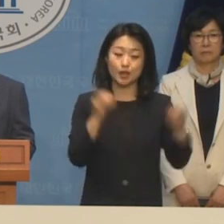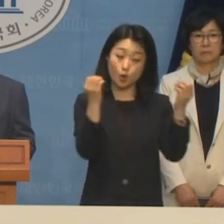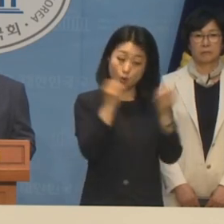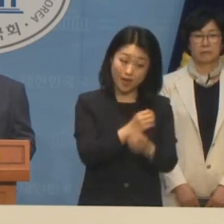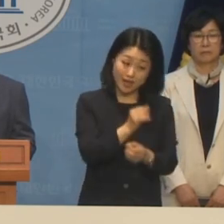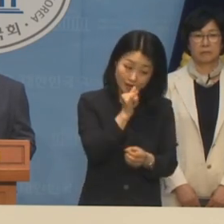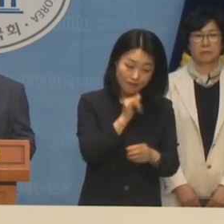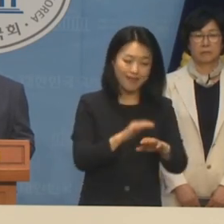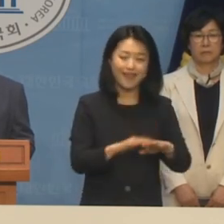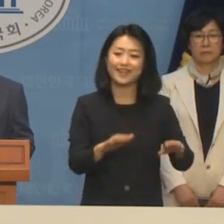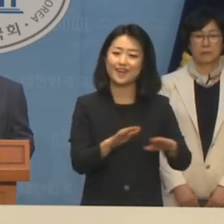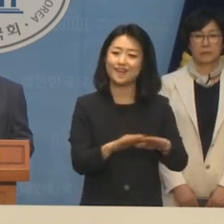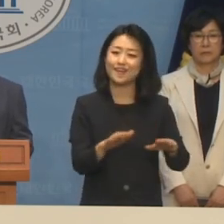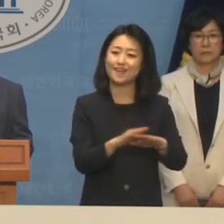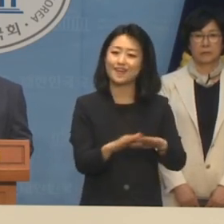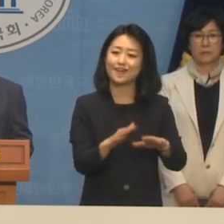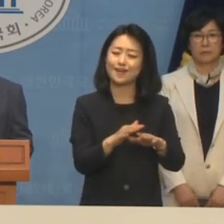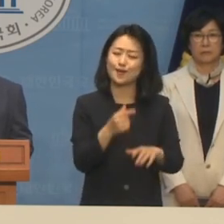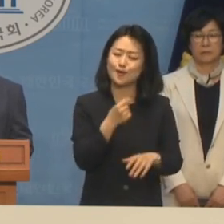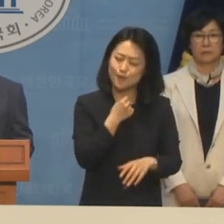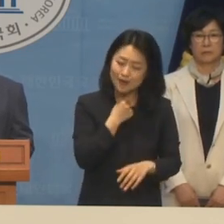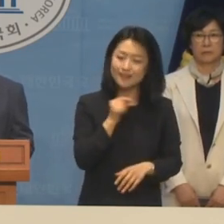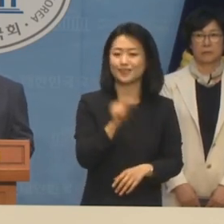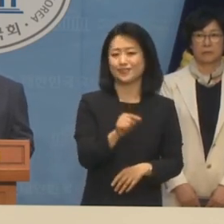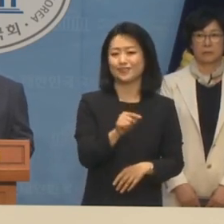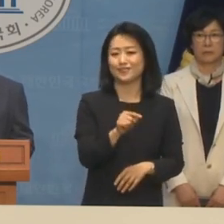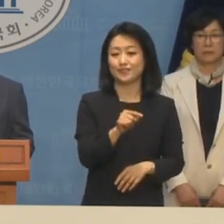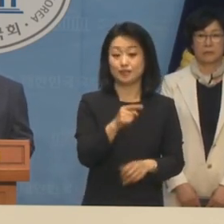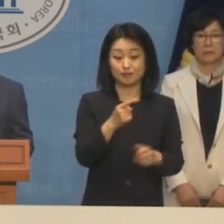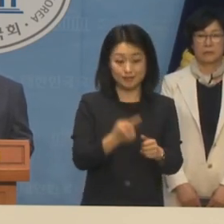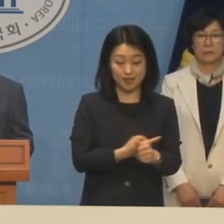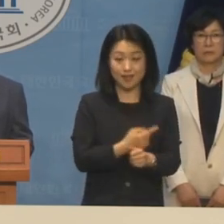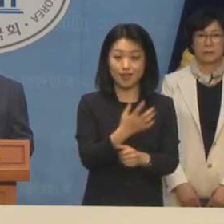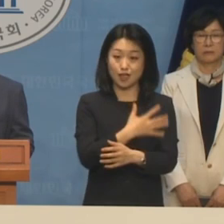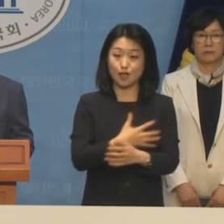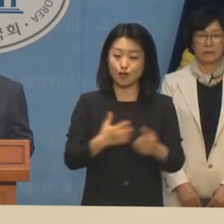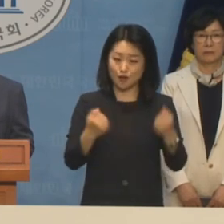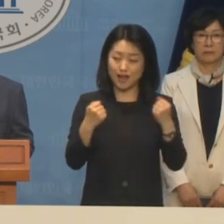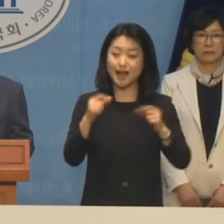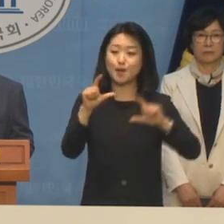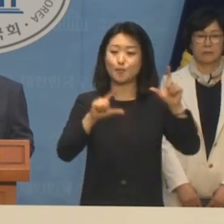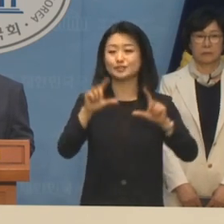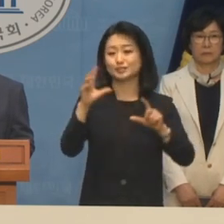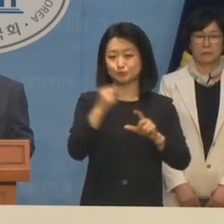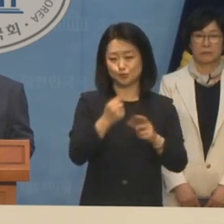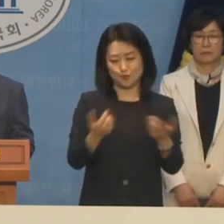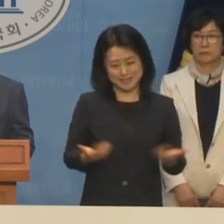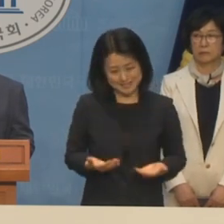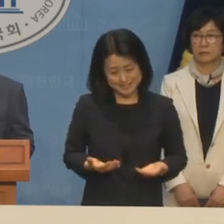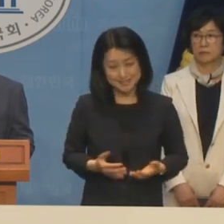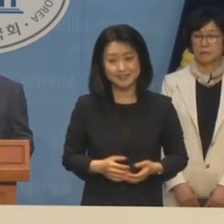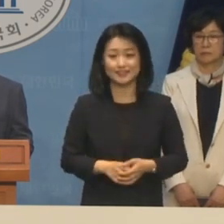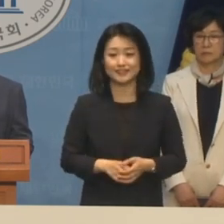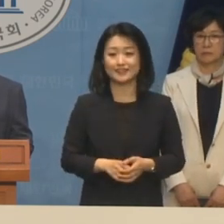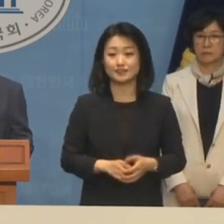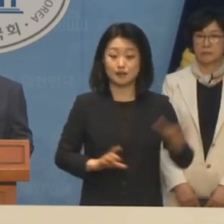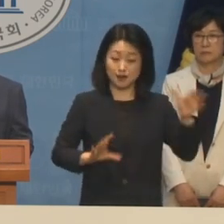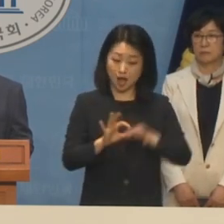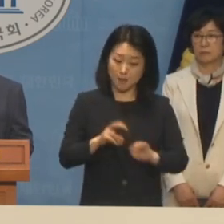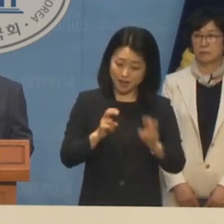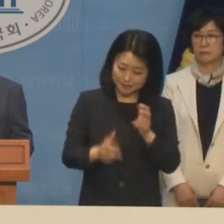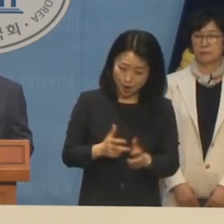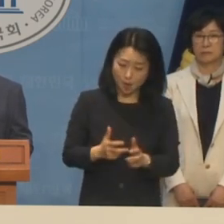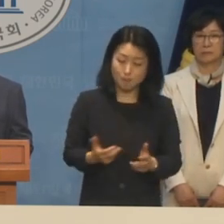비롯한 일들을 해소할 수 있고, 그래야 건강하게 가맹사업도 그다음에 다른 영역들도 더 성장할